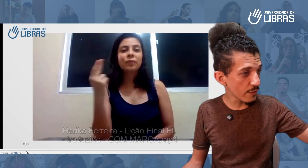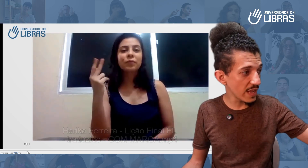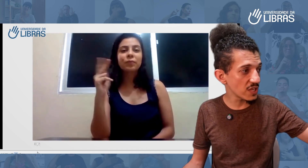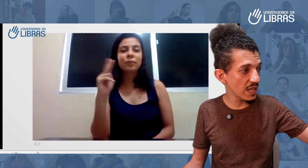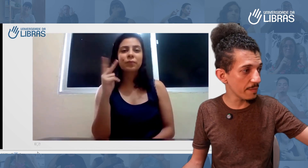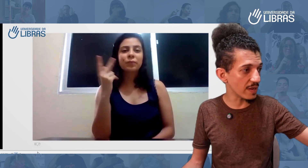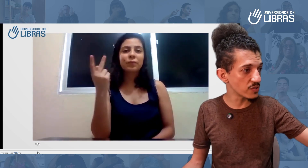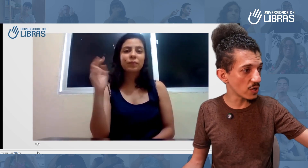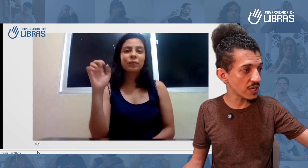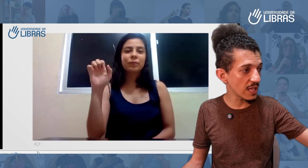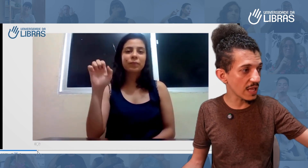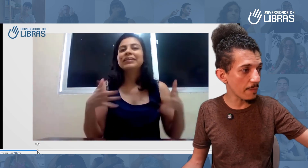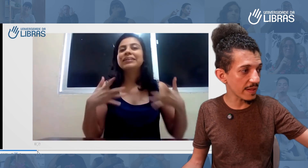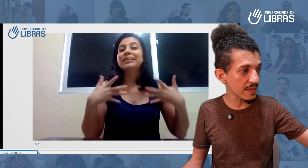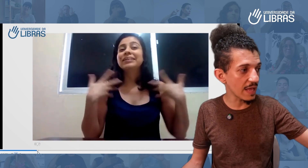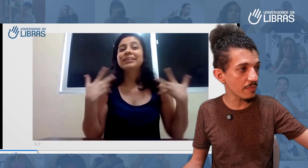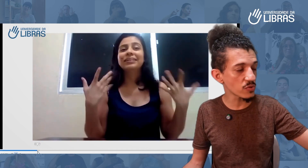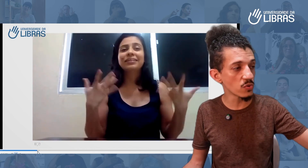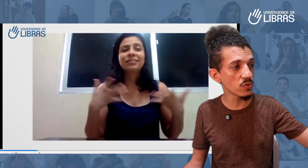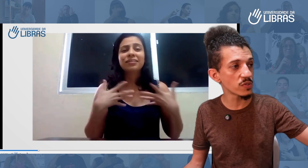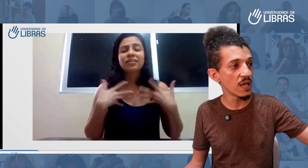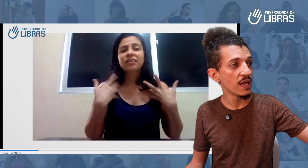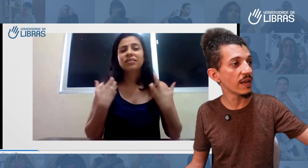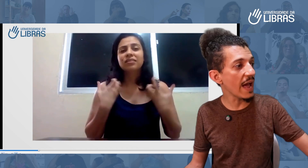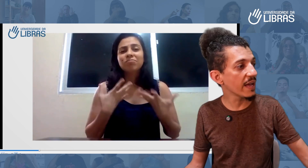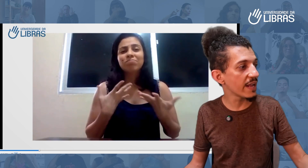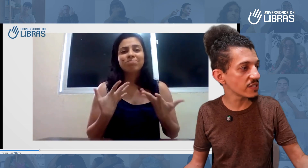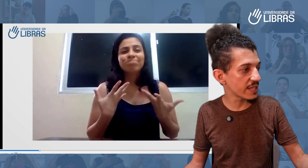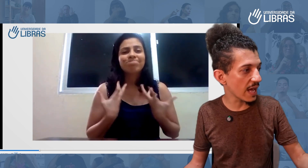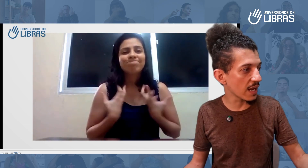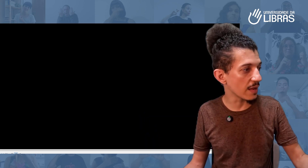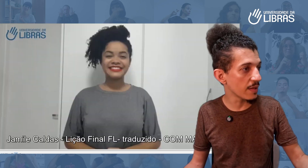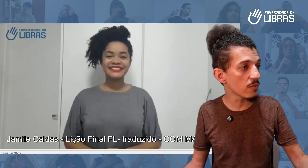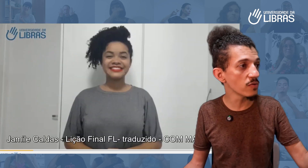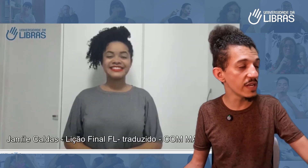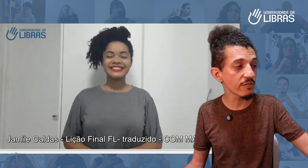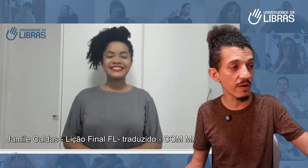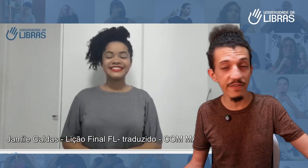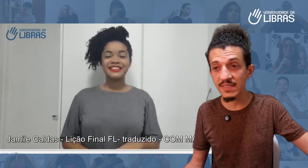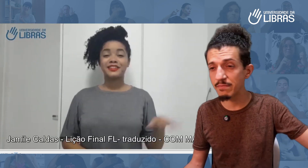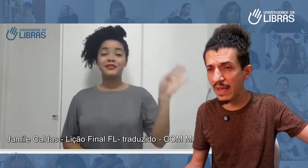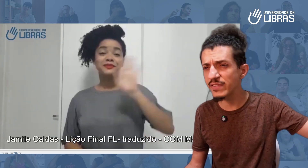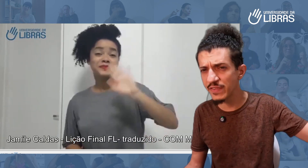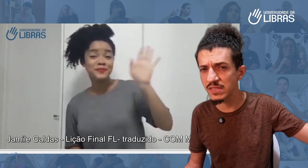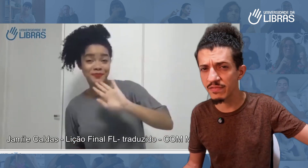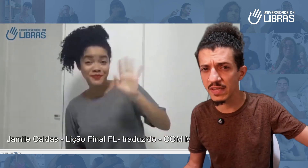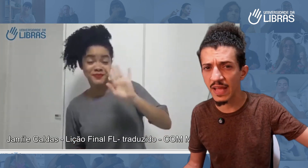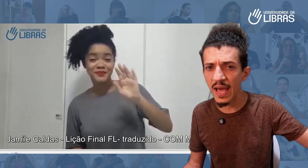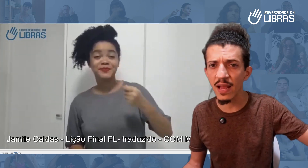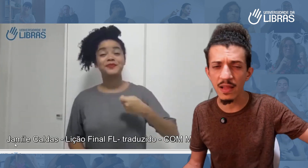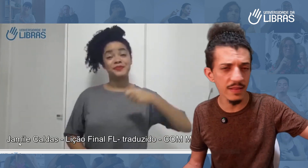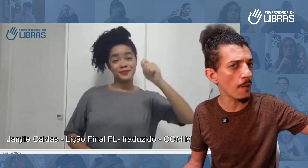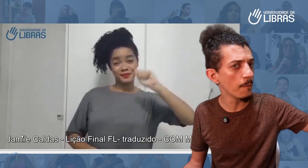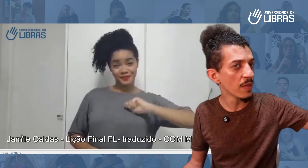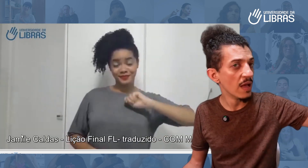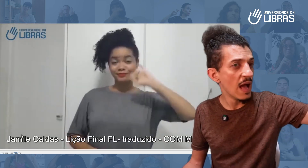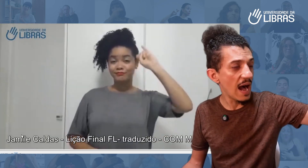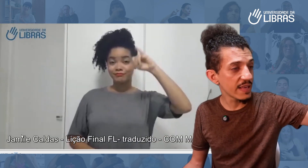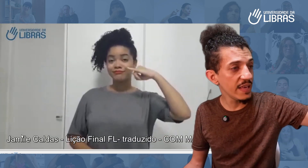tornou fluente em Libras e hoje ela interpreta até para os surdos na igreja dela, inclusive numa fase bem difícil da vida dela e